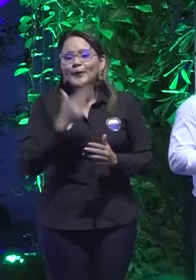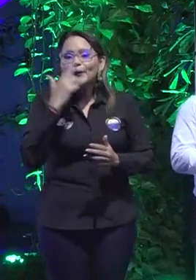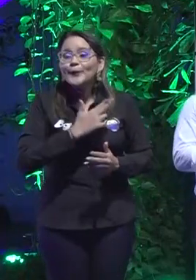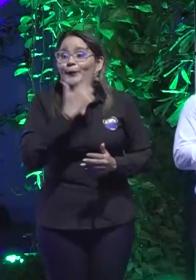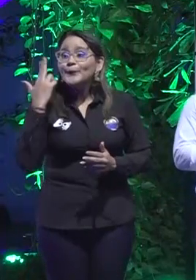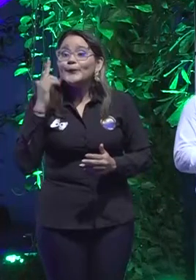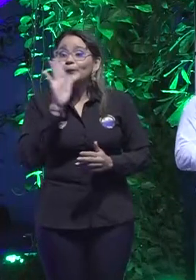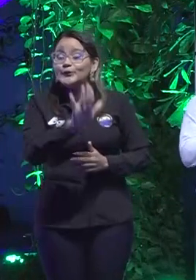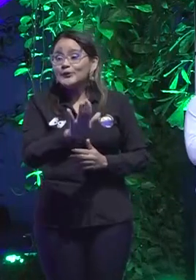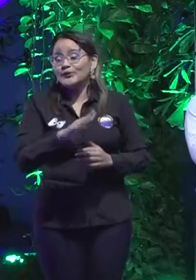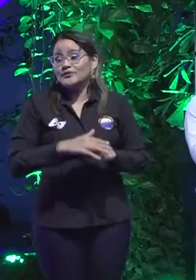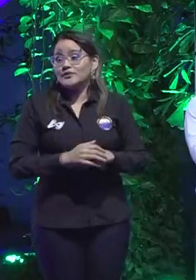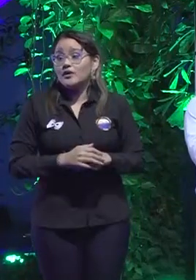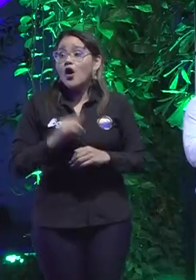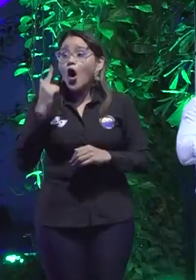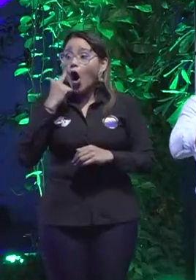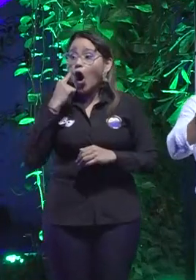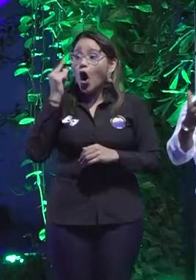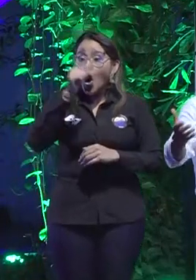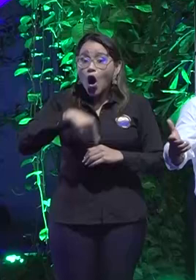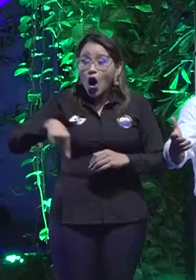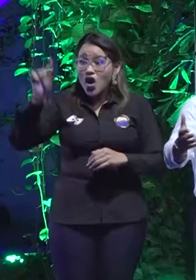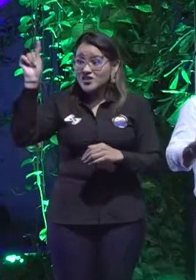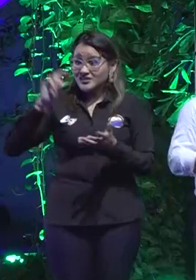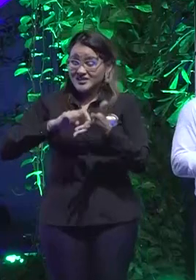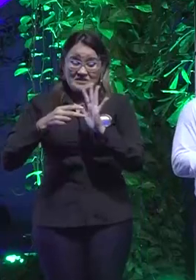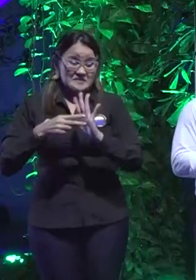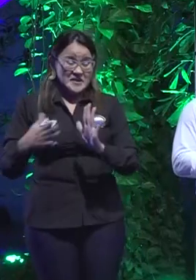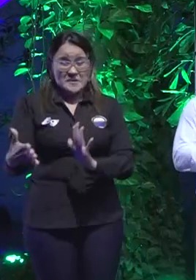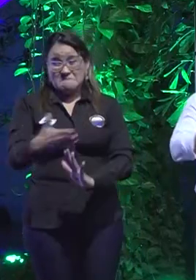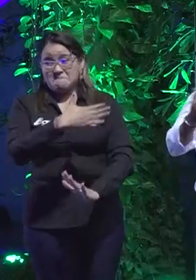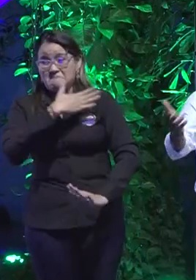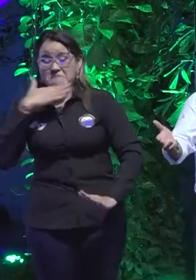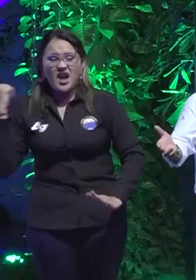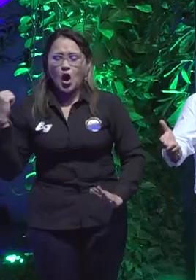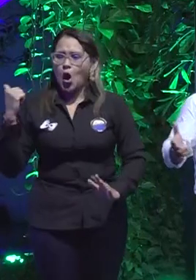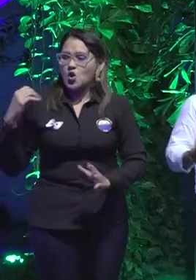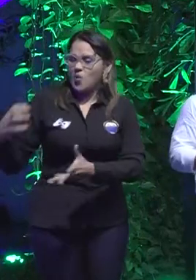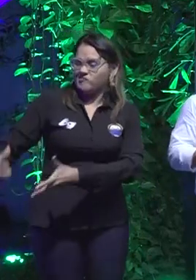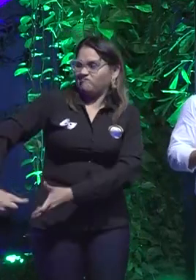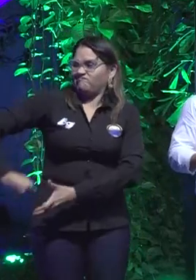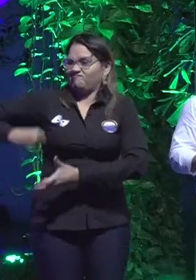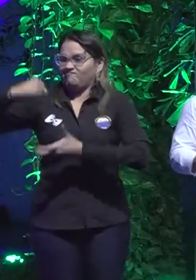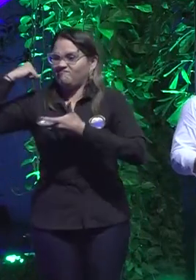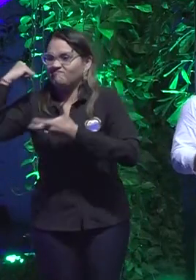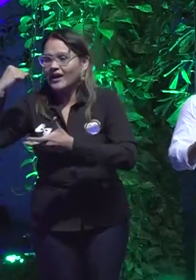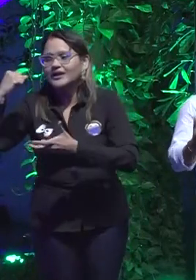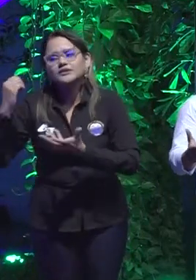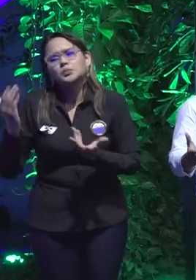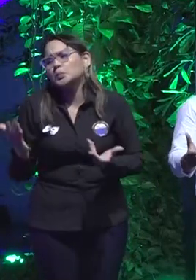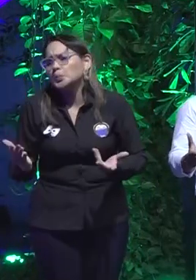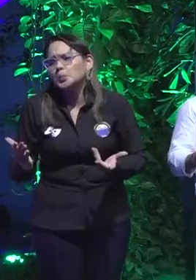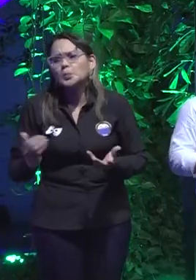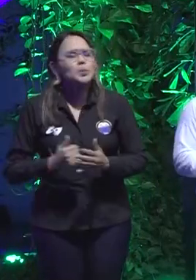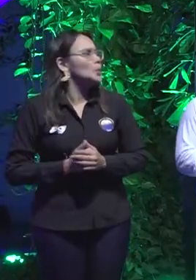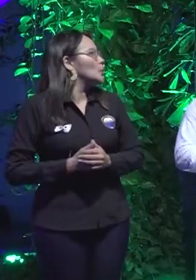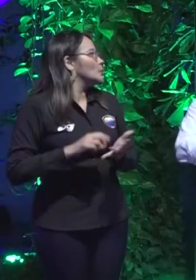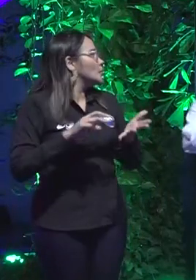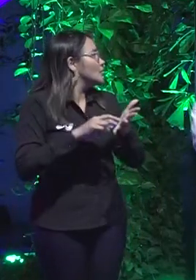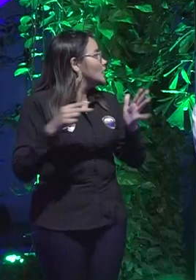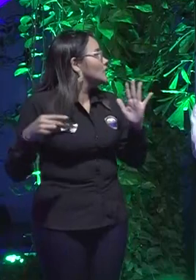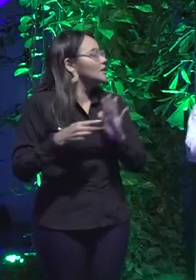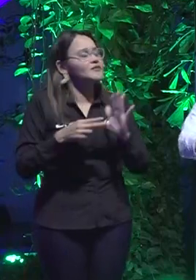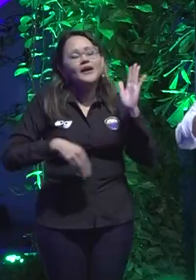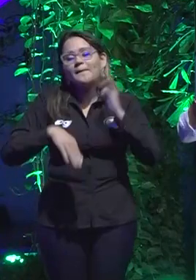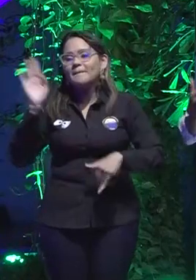acreditación no nos hace mejores, no nos da más recursos, significa simplemente decirle al mundo que desde